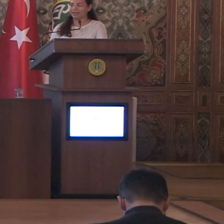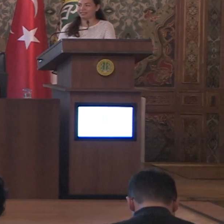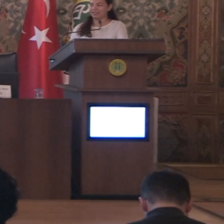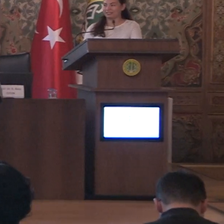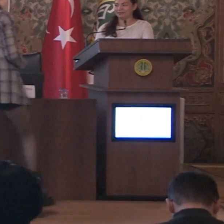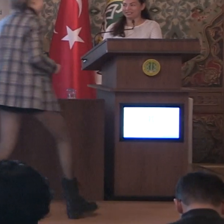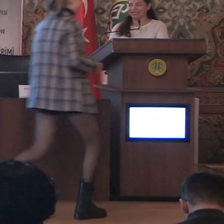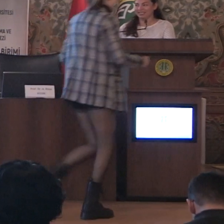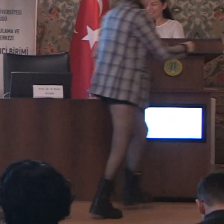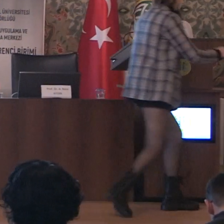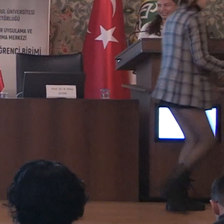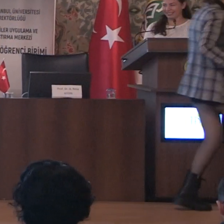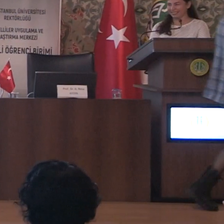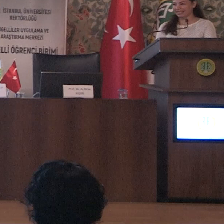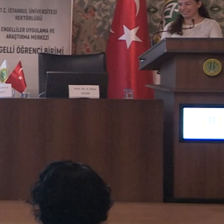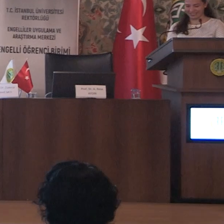teşekkürler, gelin takdim edecek.